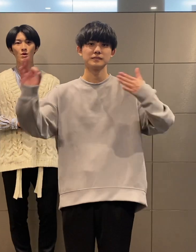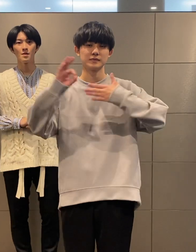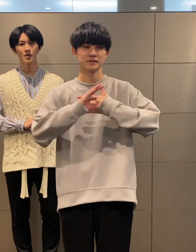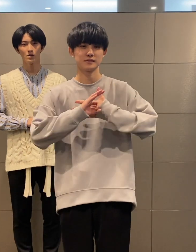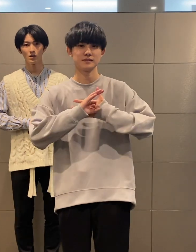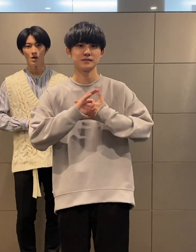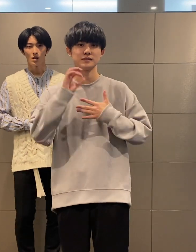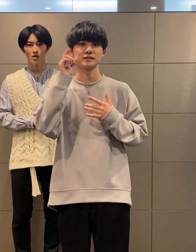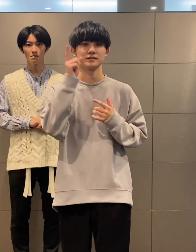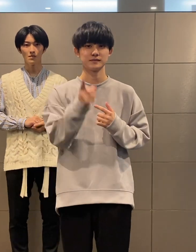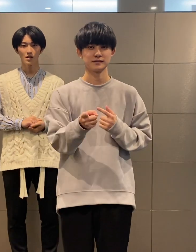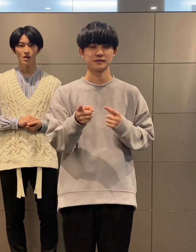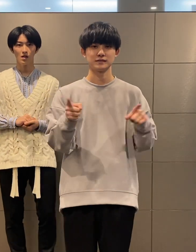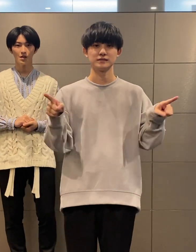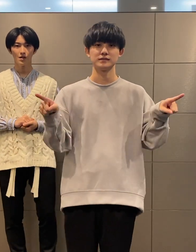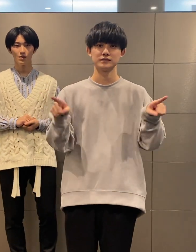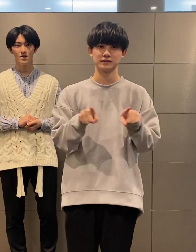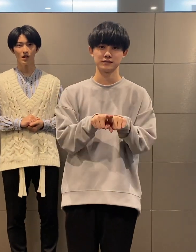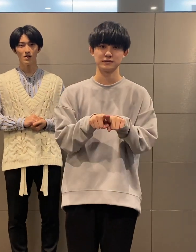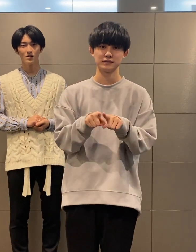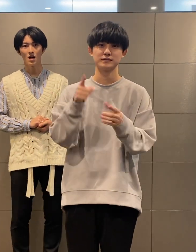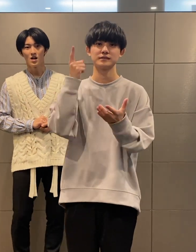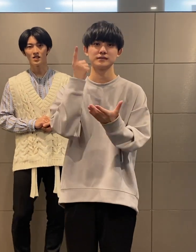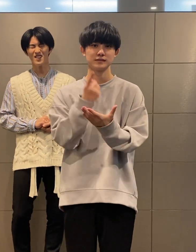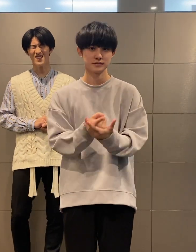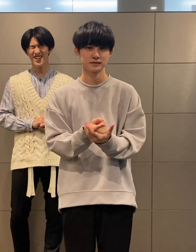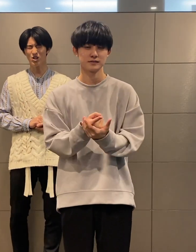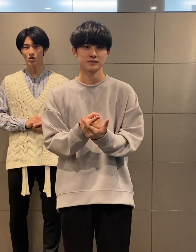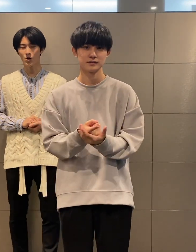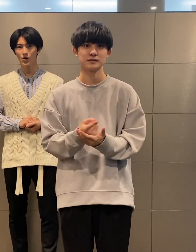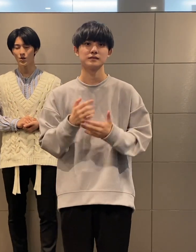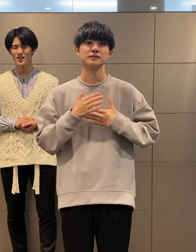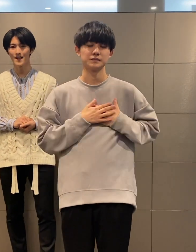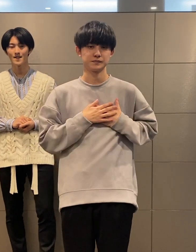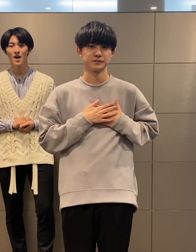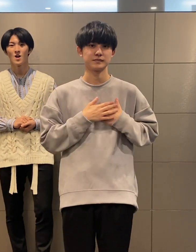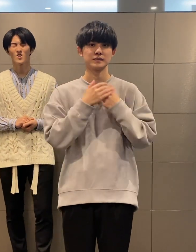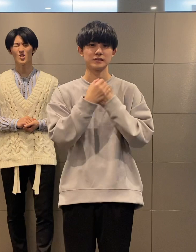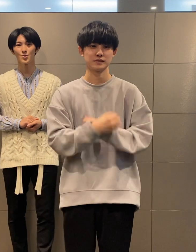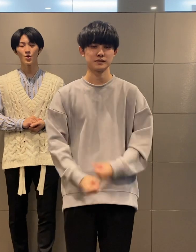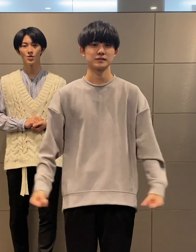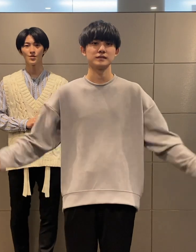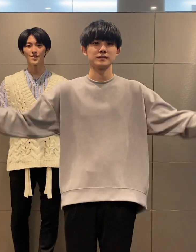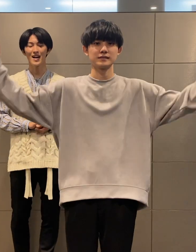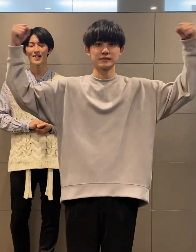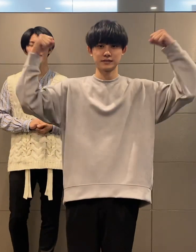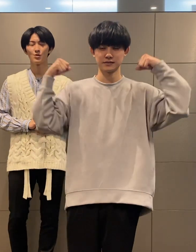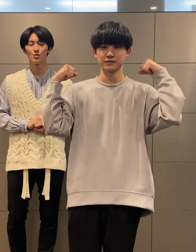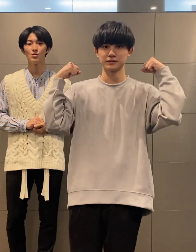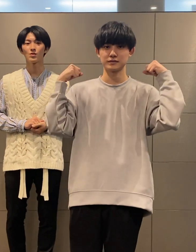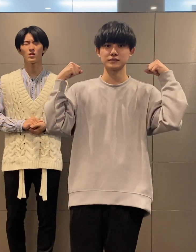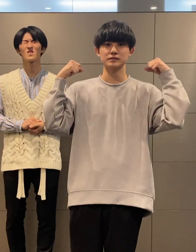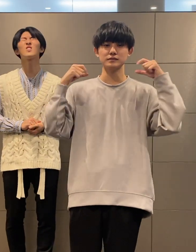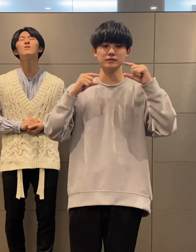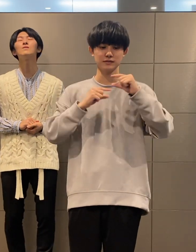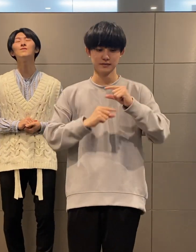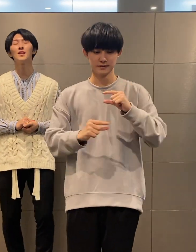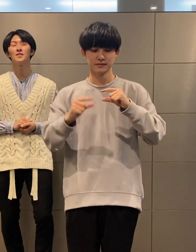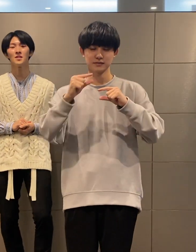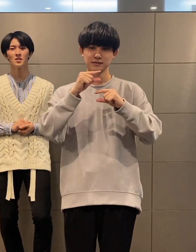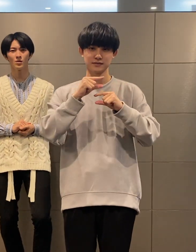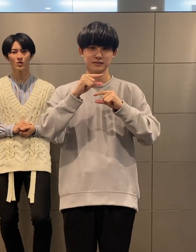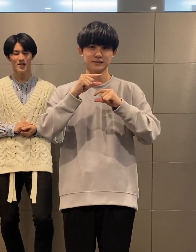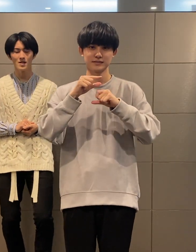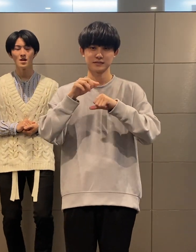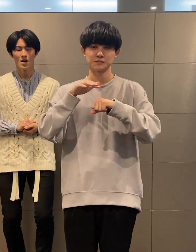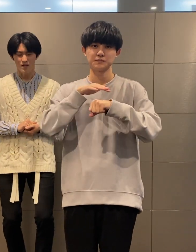例えば君がいると絶対心が強くなれること